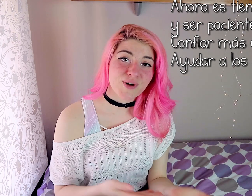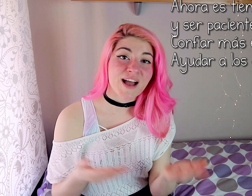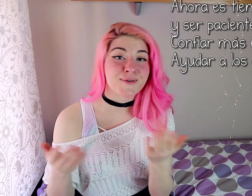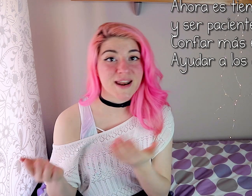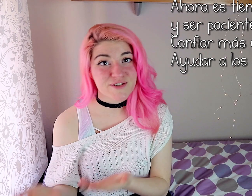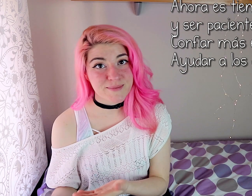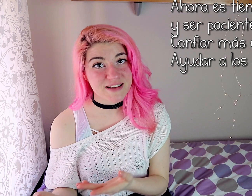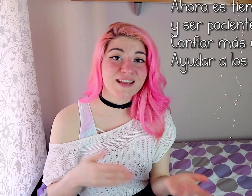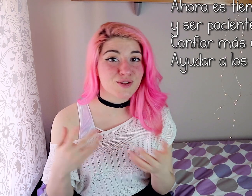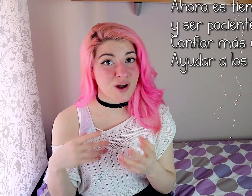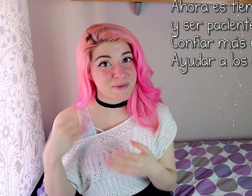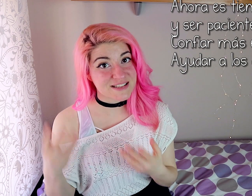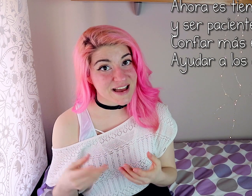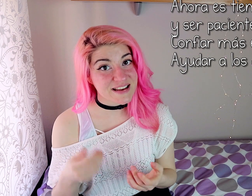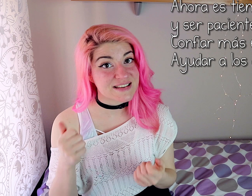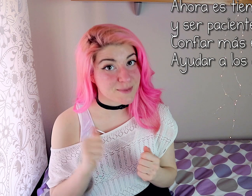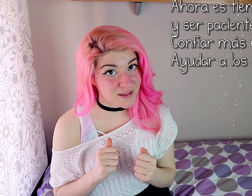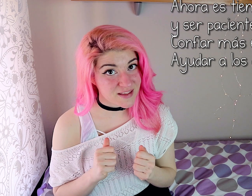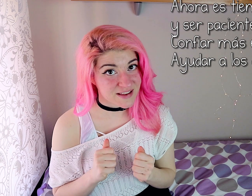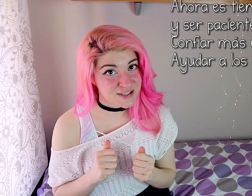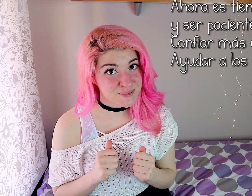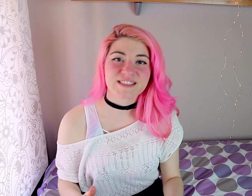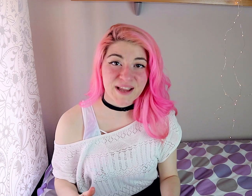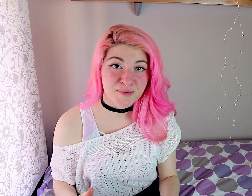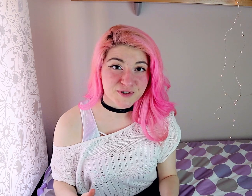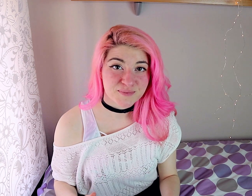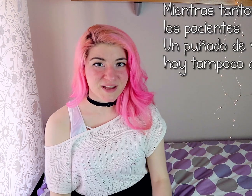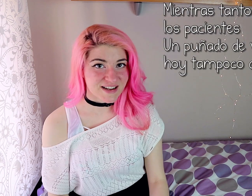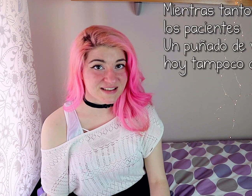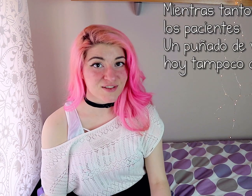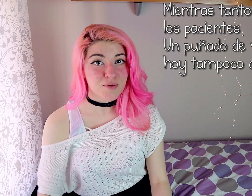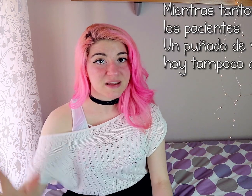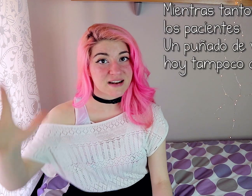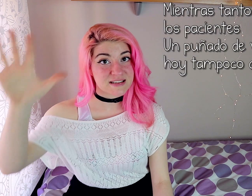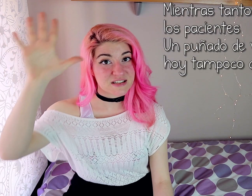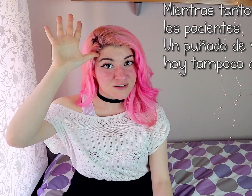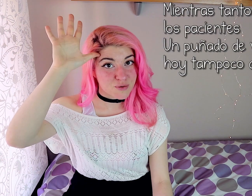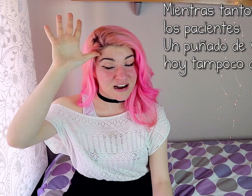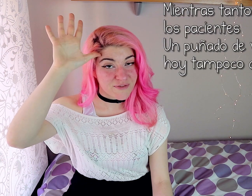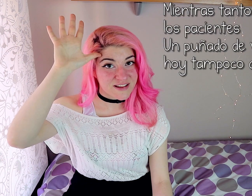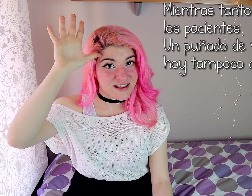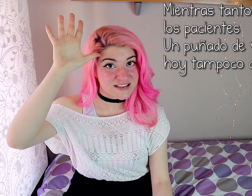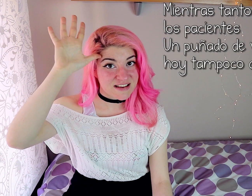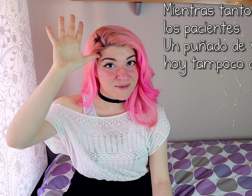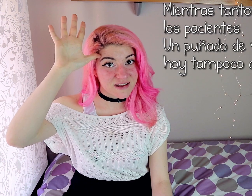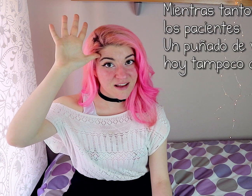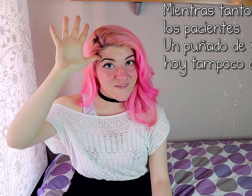Toca ayudar a los demás. Y toca pensar y ser pacientes. Seguimos. Mientras tanto, mientras es sobre la frente así abierta,